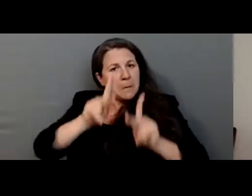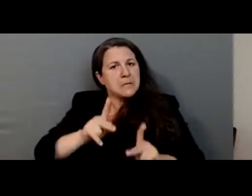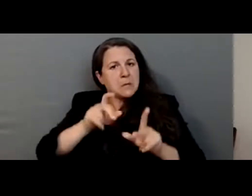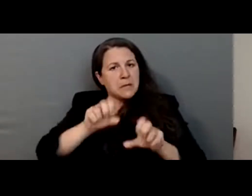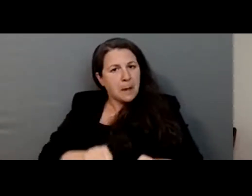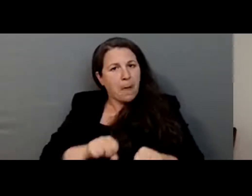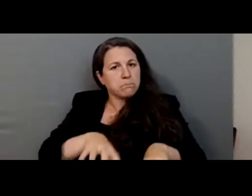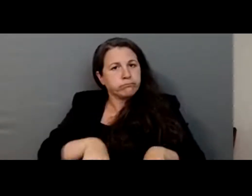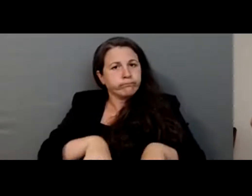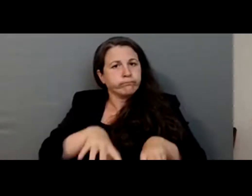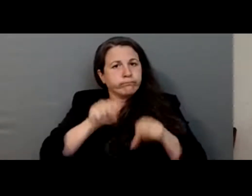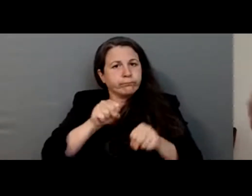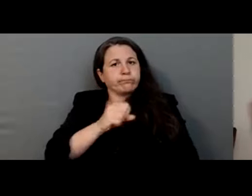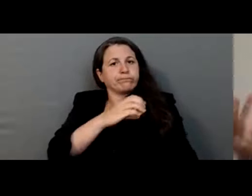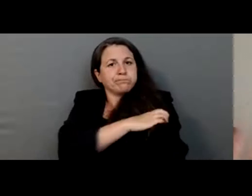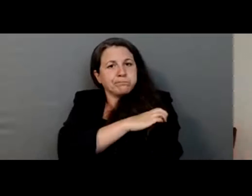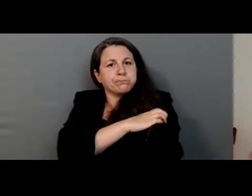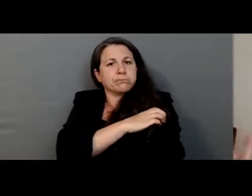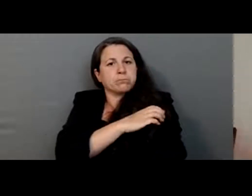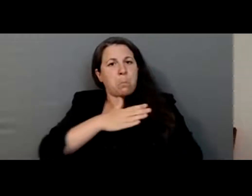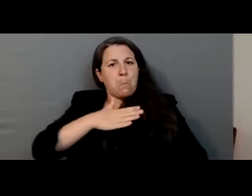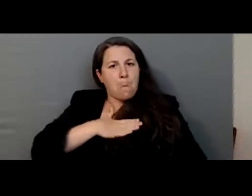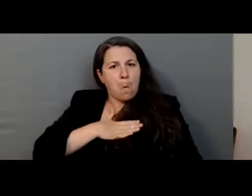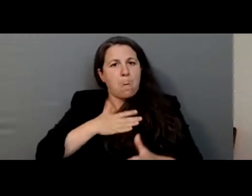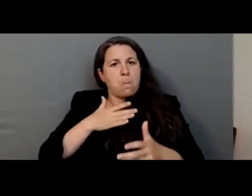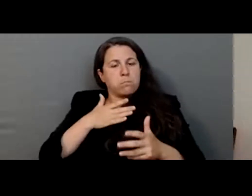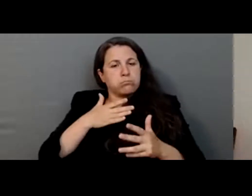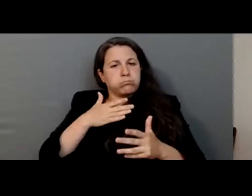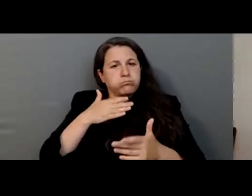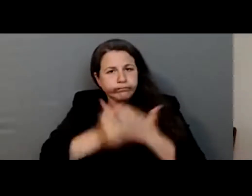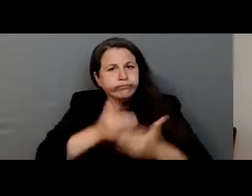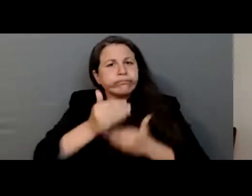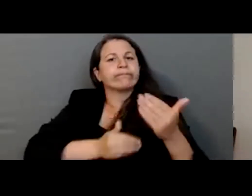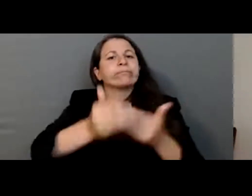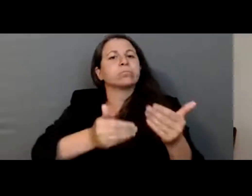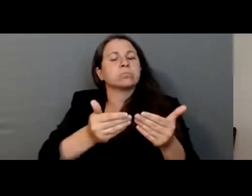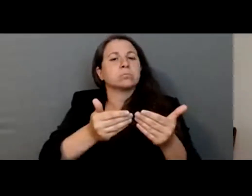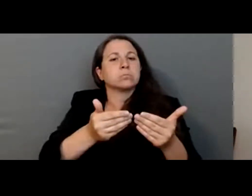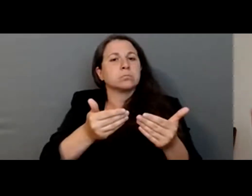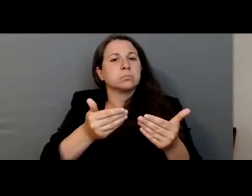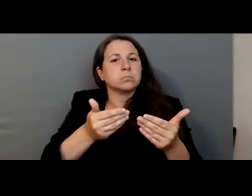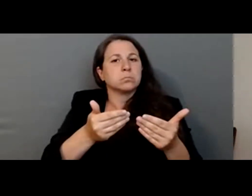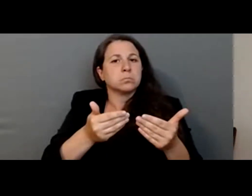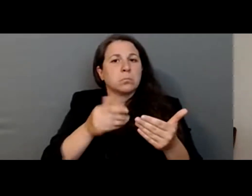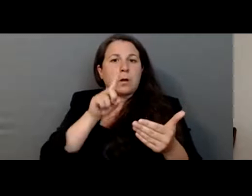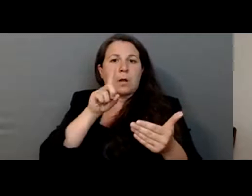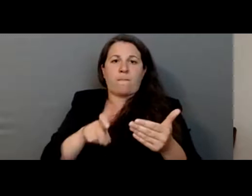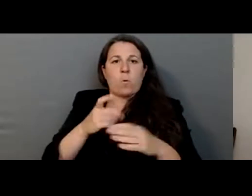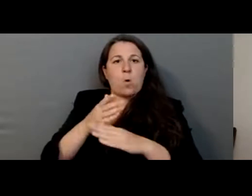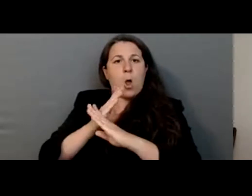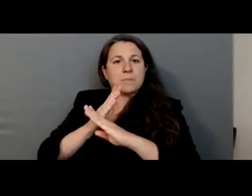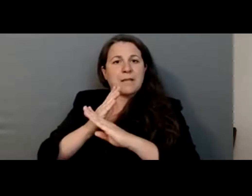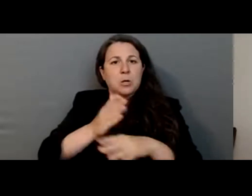d'avoir la possibilité de prendre possession vraiment de leur propre biographie, si j'ose dire, eh bien, encore faut-il pouvoir soulever les obstacles qui